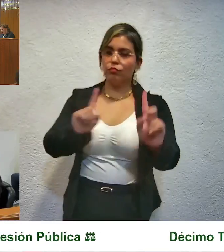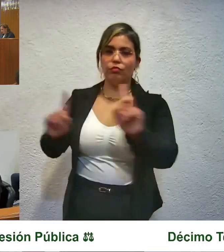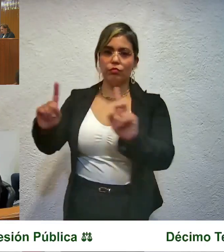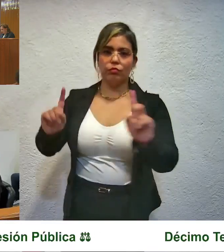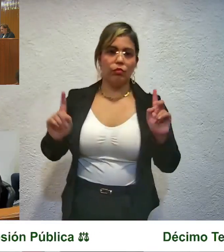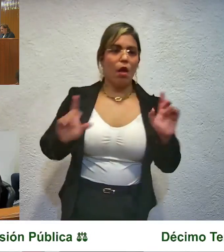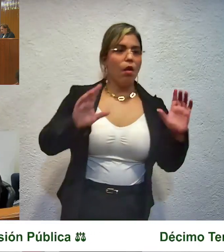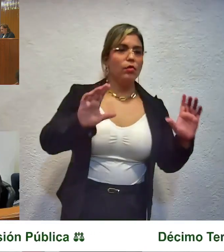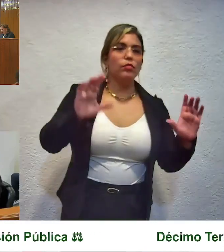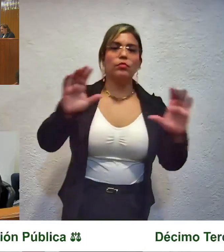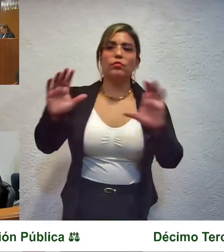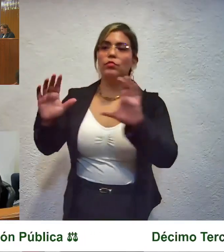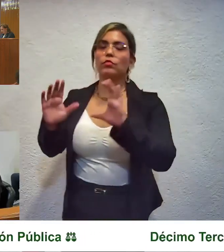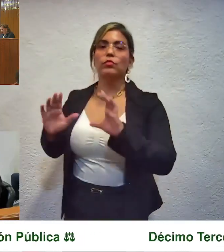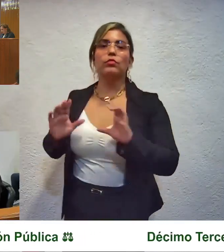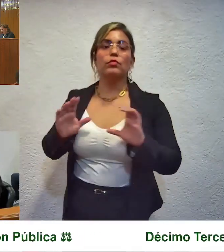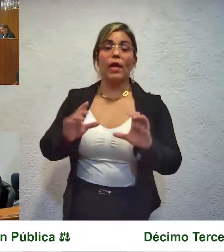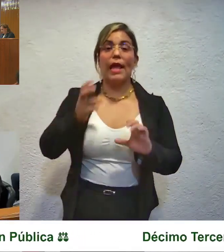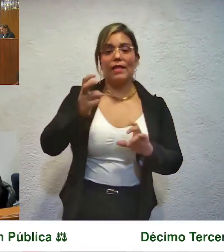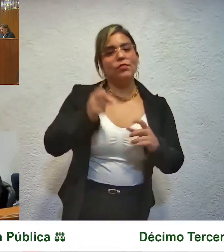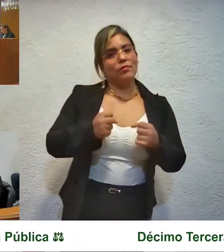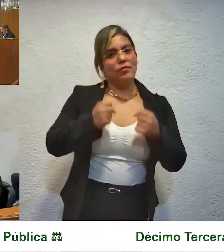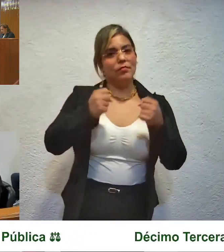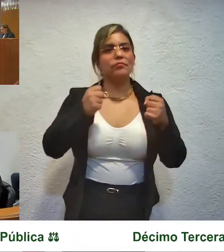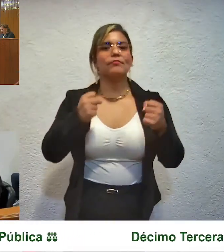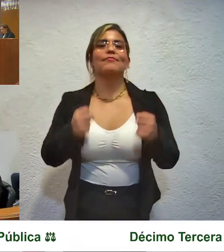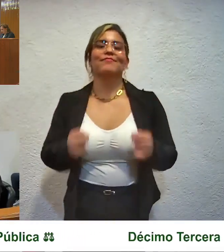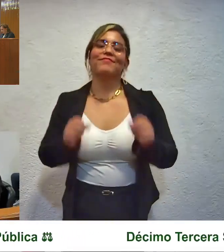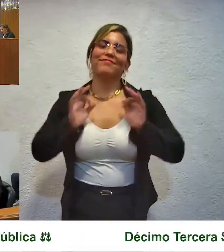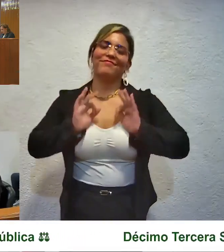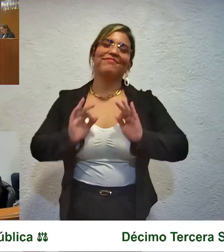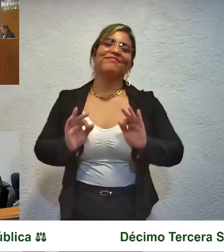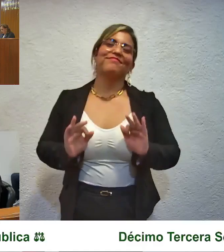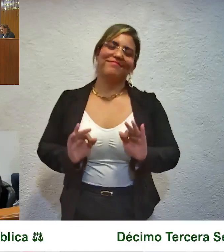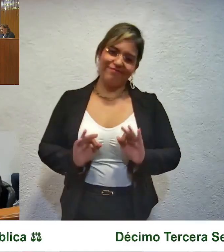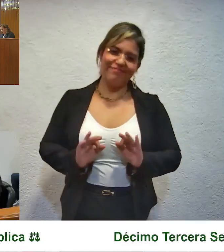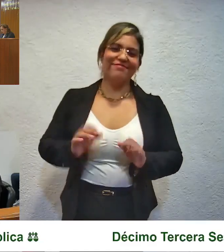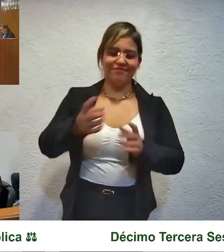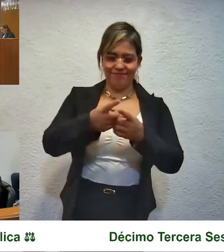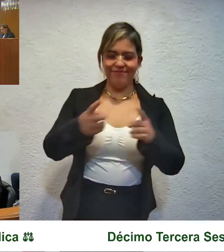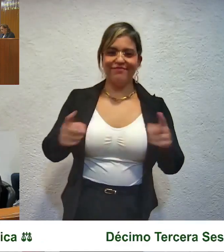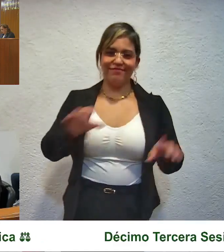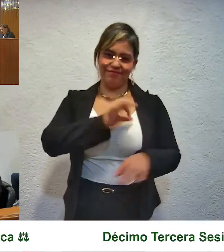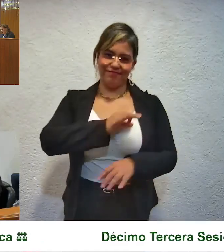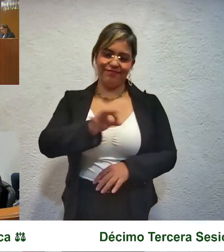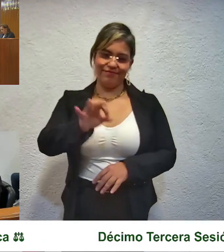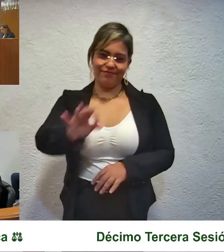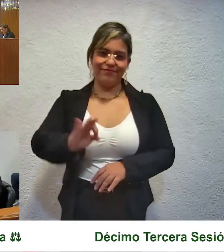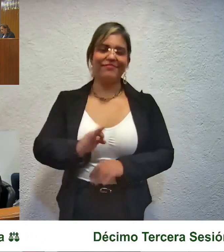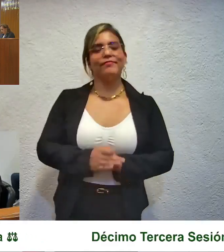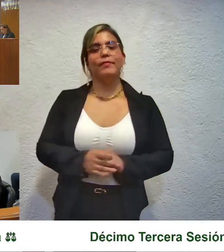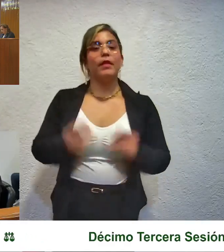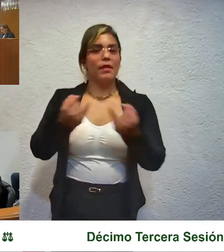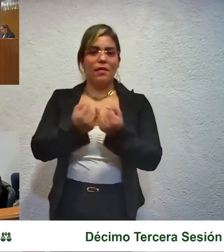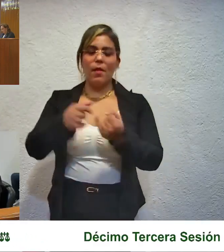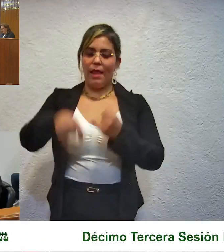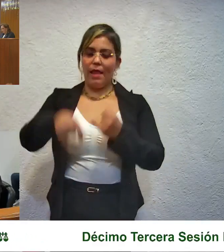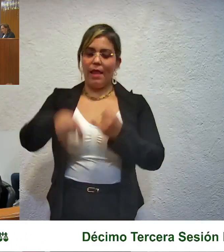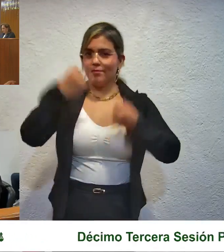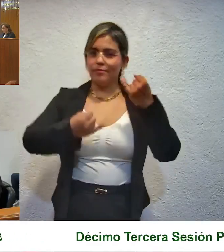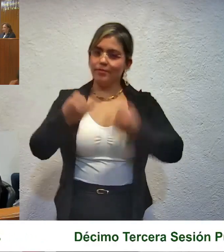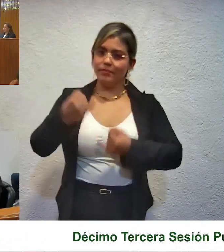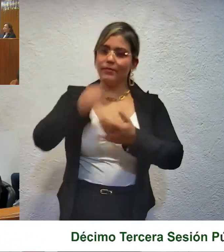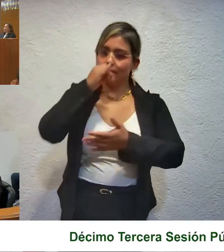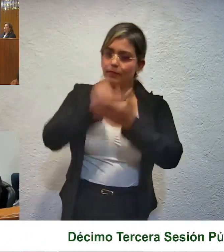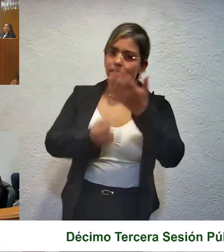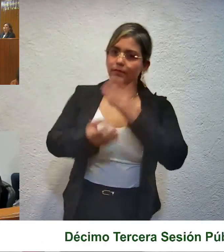a la asamblea electiva para garantizar un ambiente seguro y tranquilo en su desarrollo, debiendo informar a ese tribunal electoral las